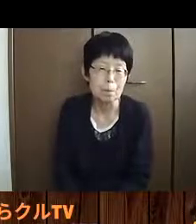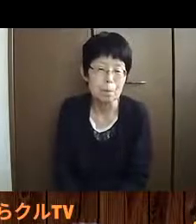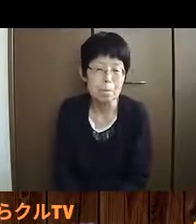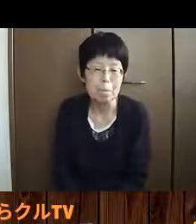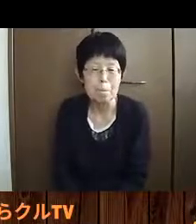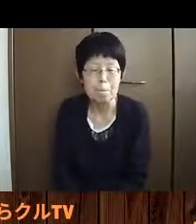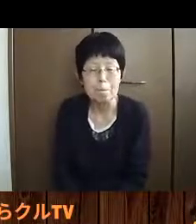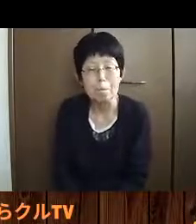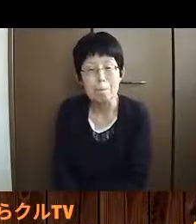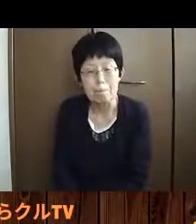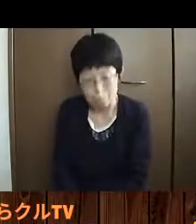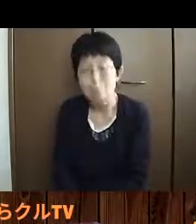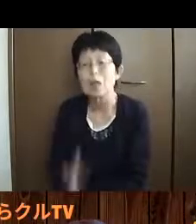わかりやすい、かわいい。